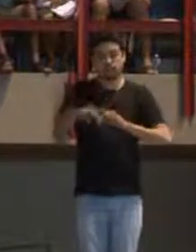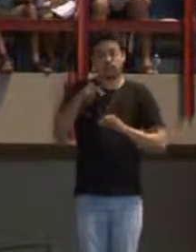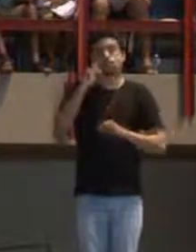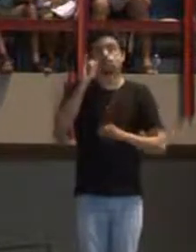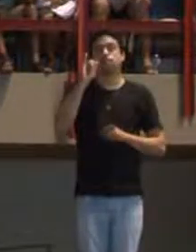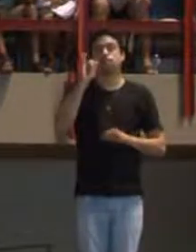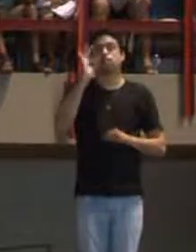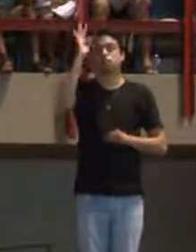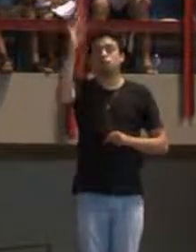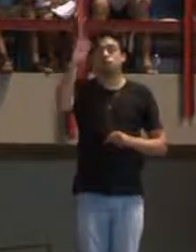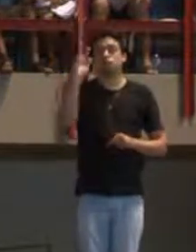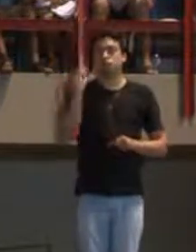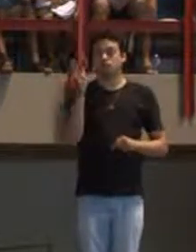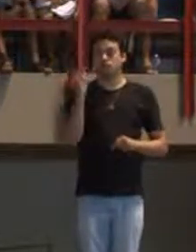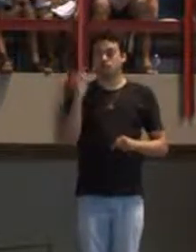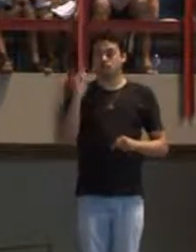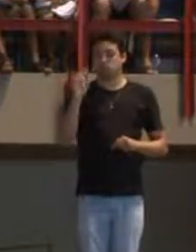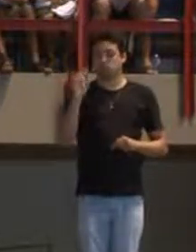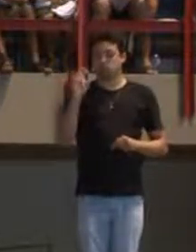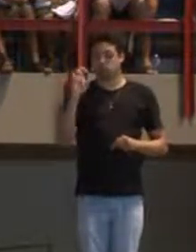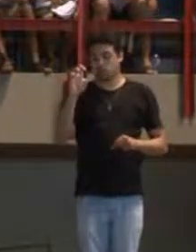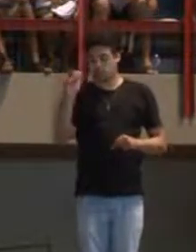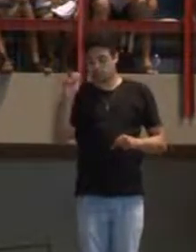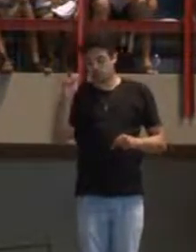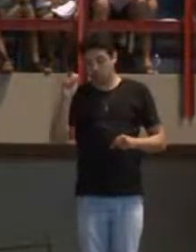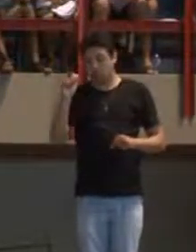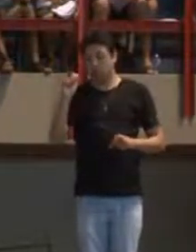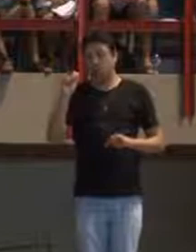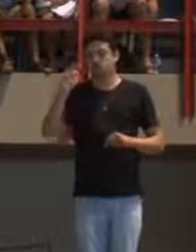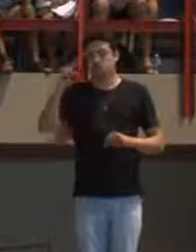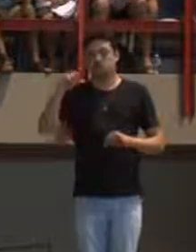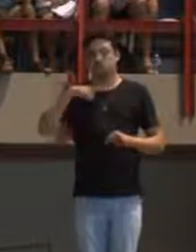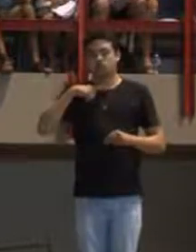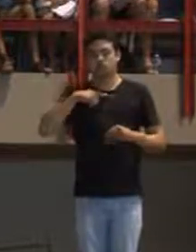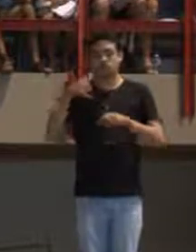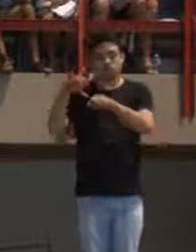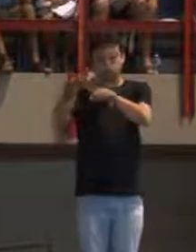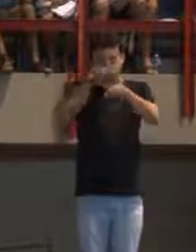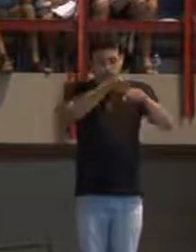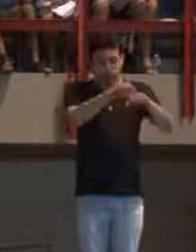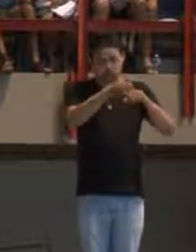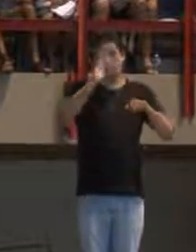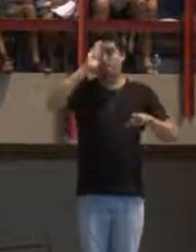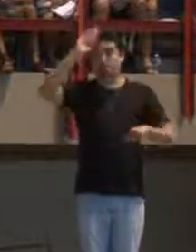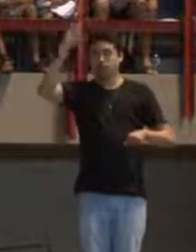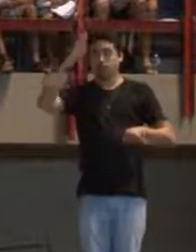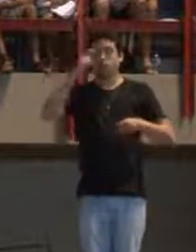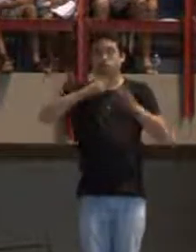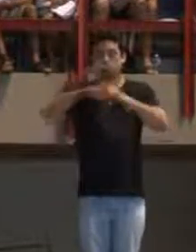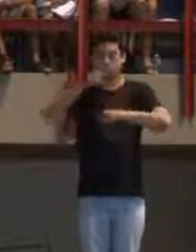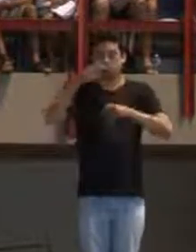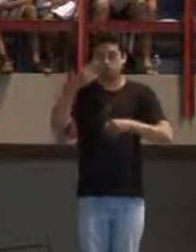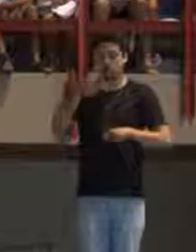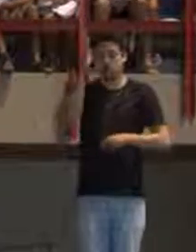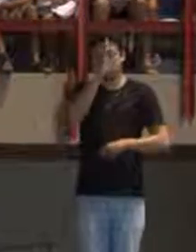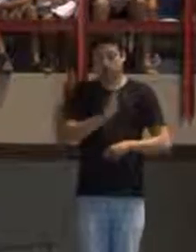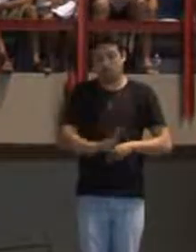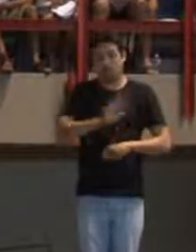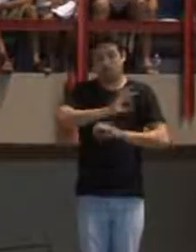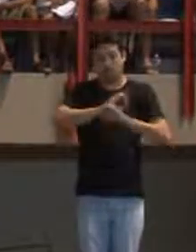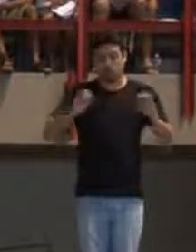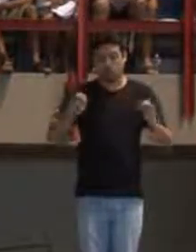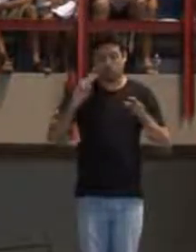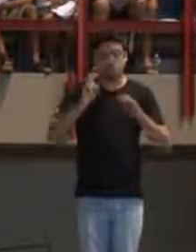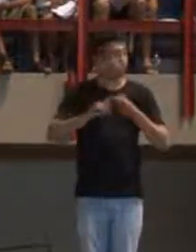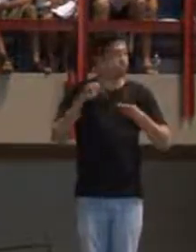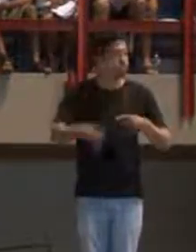o hidrogênio passar a ser o combustível utilizado como matriz energética mundial, para o Brasil vai ser ótimo,